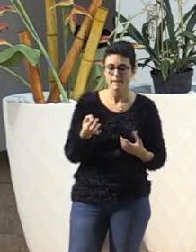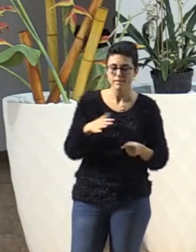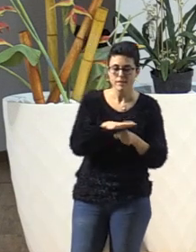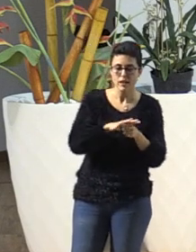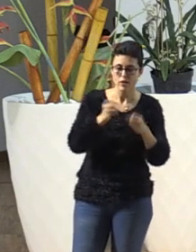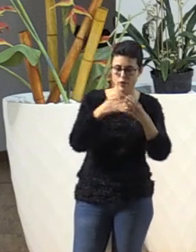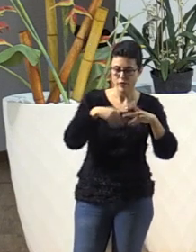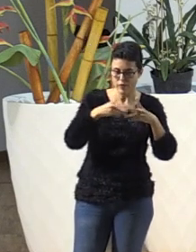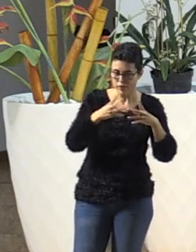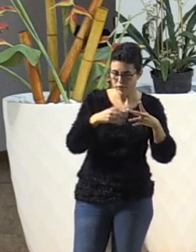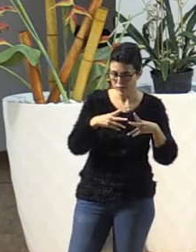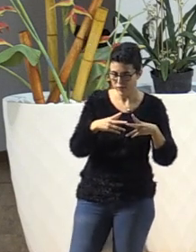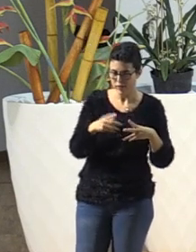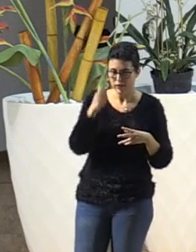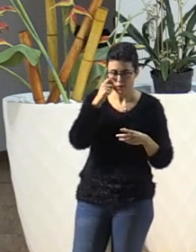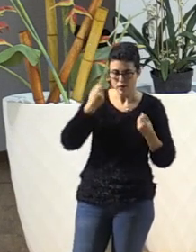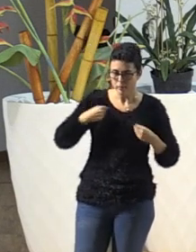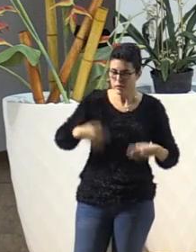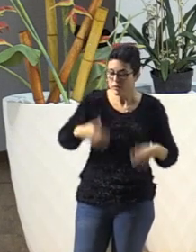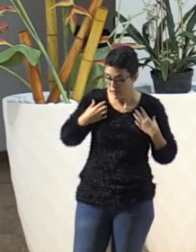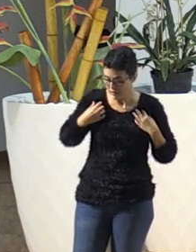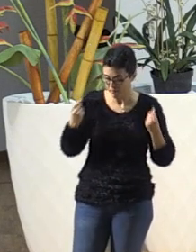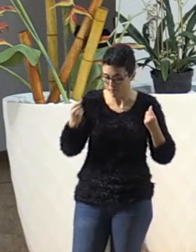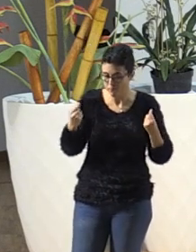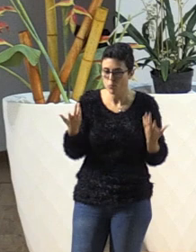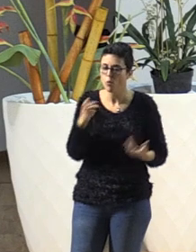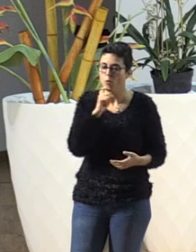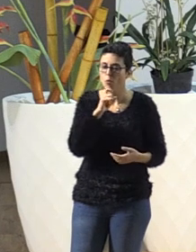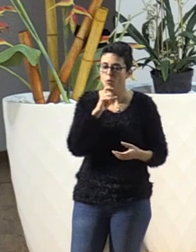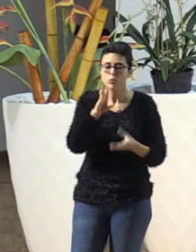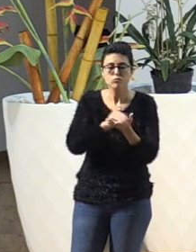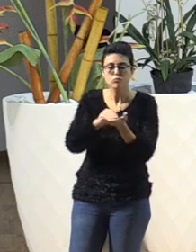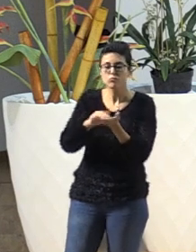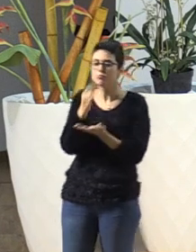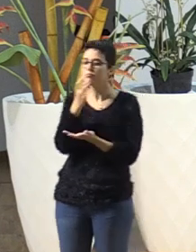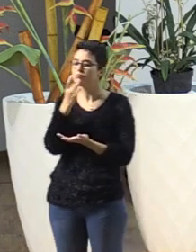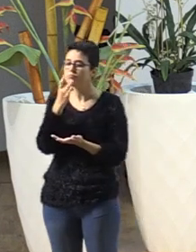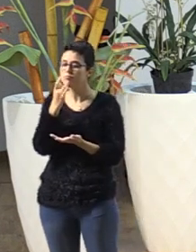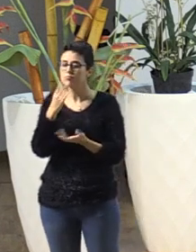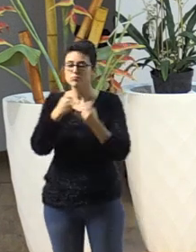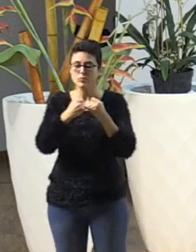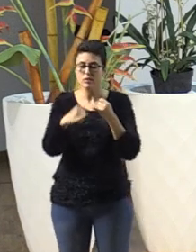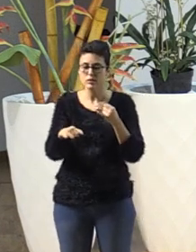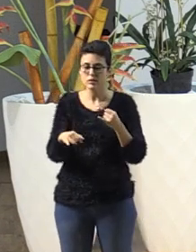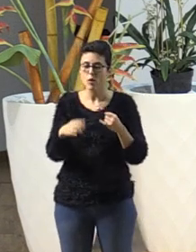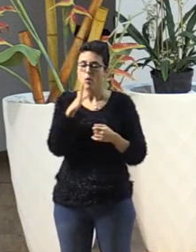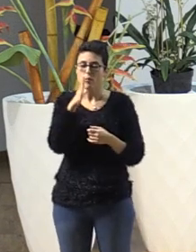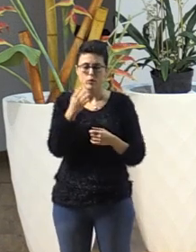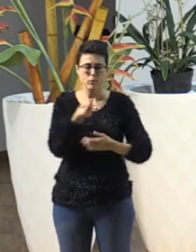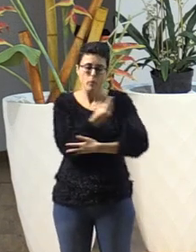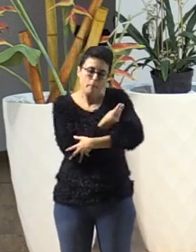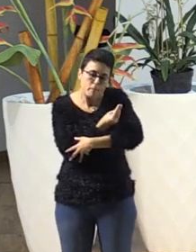datos como el porcentaje de votación que tuvieron en las últimas elecciones, la tasa de tuberculosis o el bajo peso de los bebés